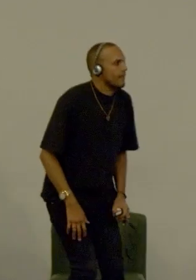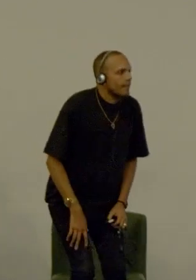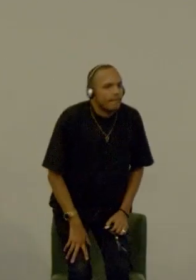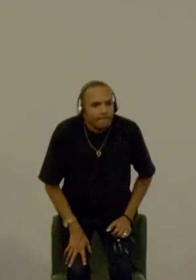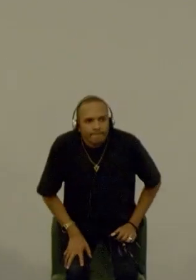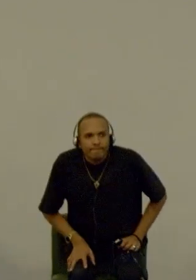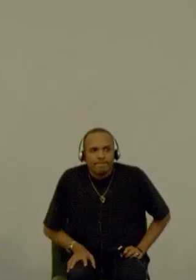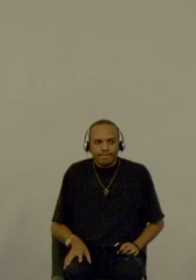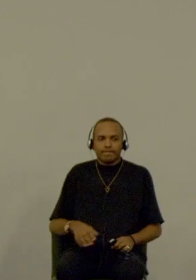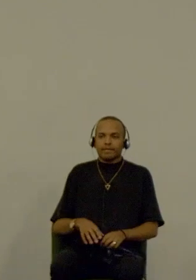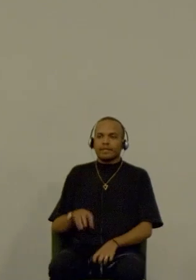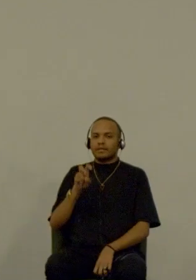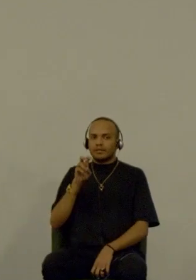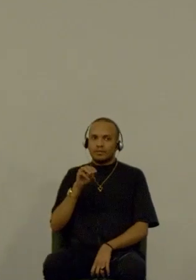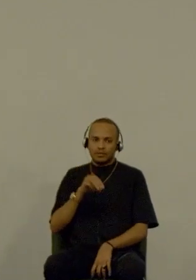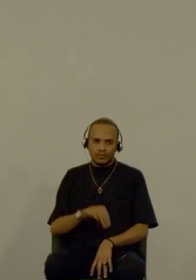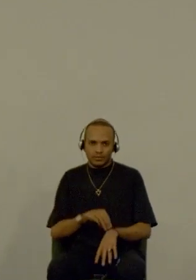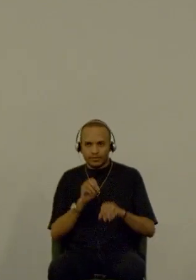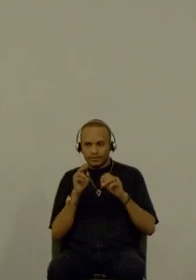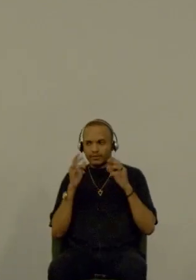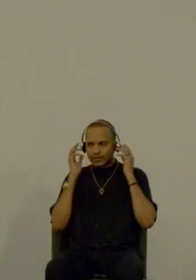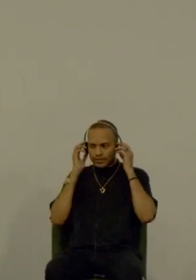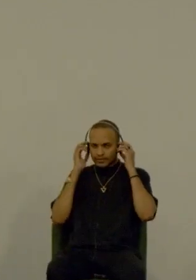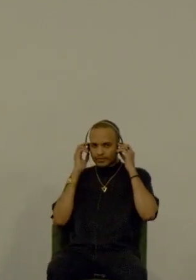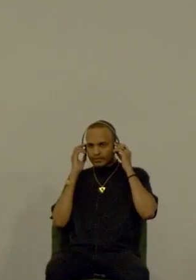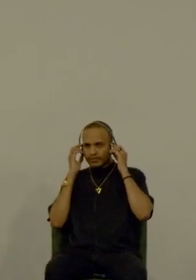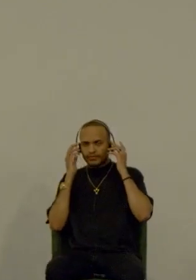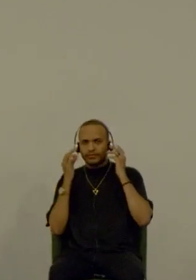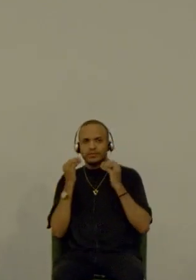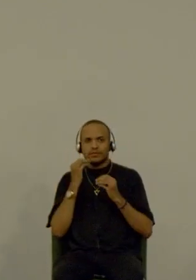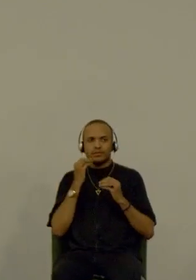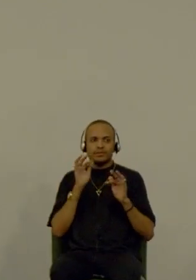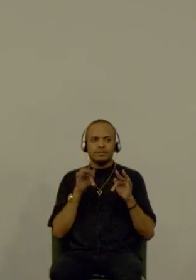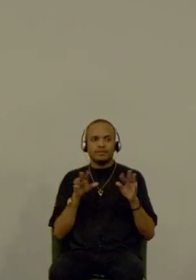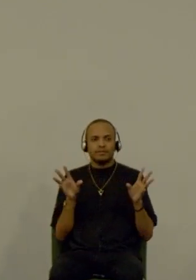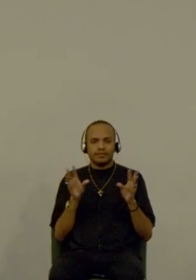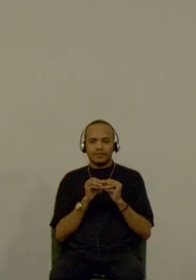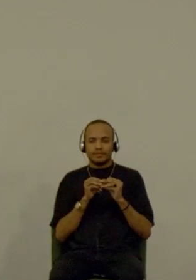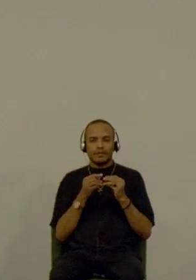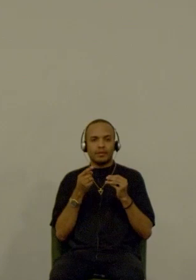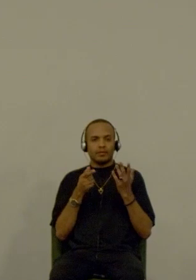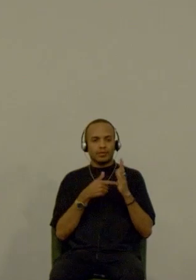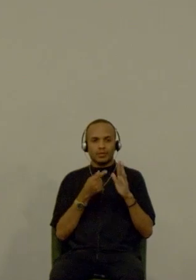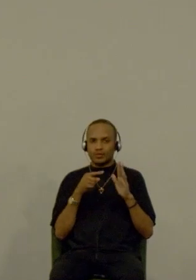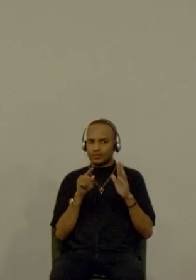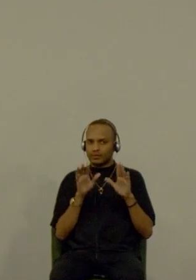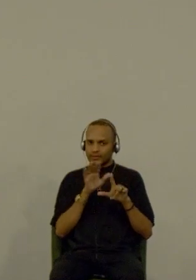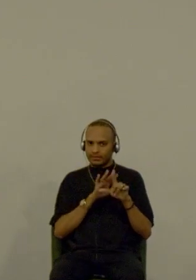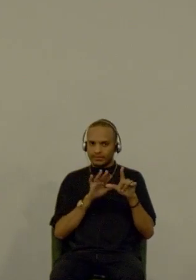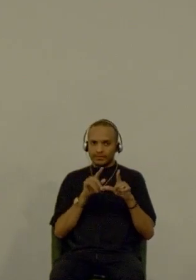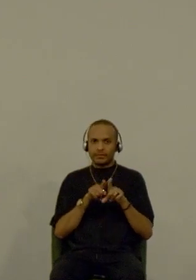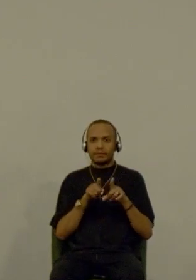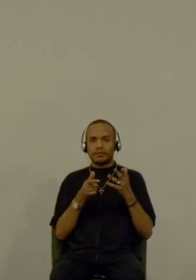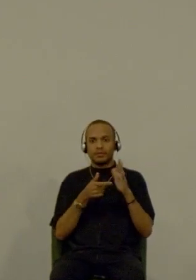5 minutes? OK. Alors, je vais essayer de conclure en vous montrant mes dernières images pour vous dire un petit peu où on en est et pour